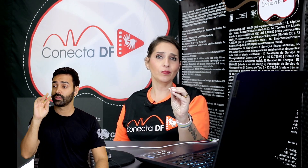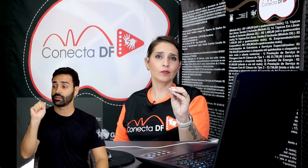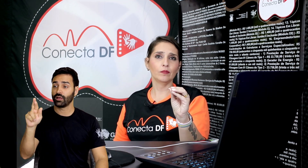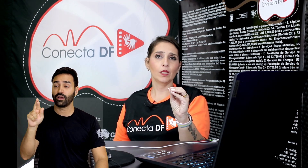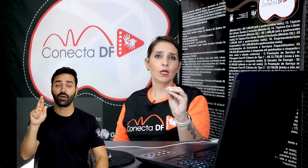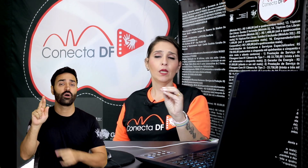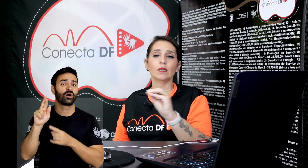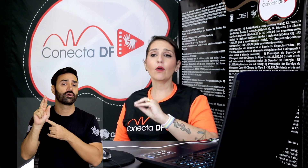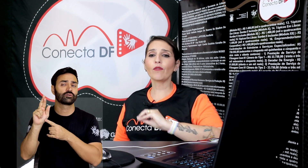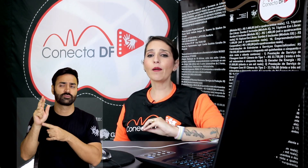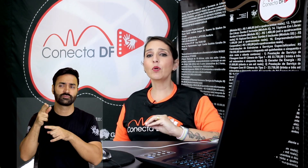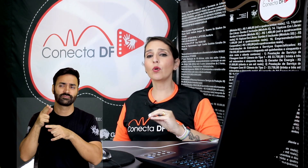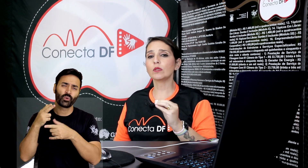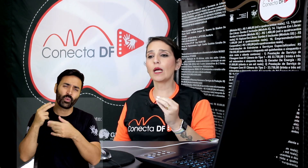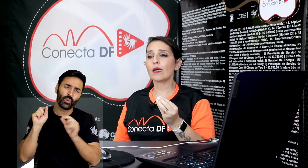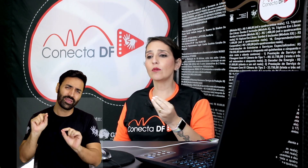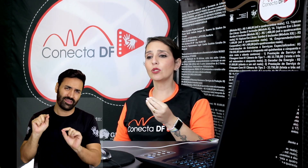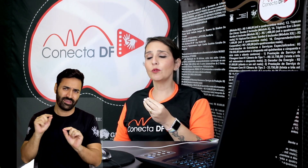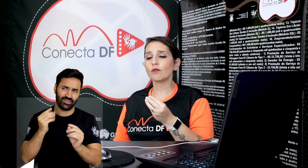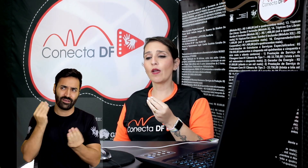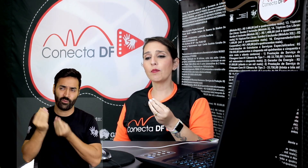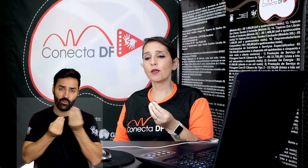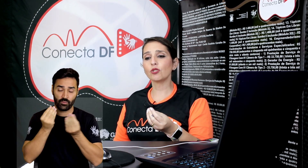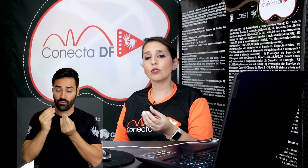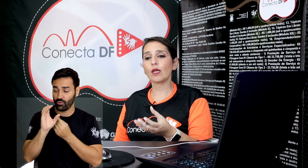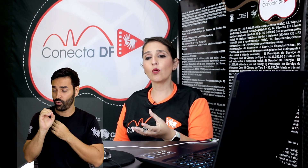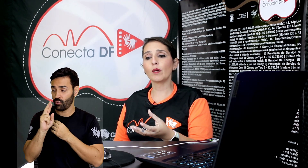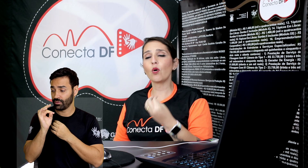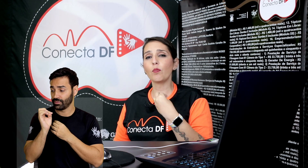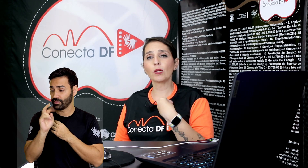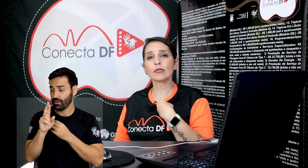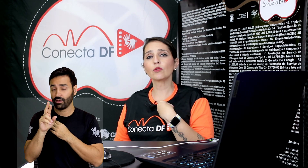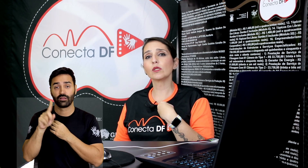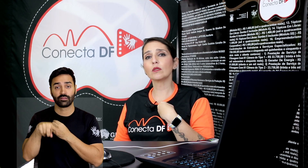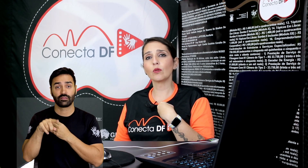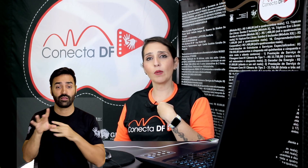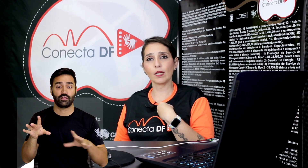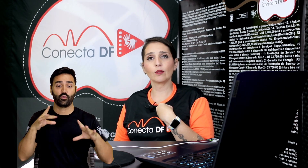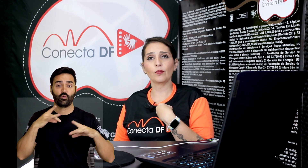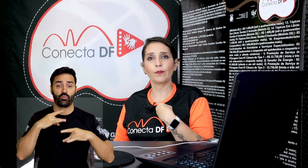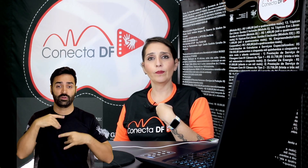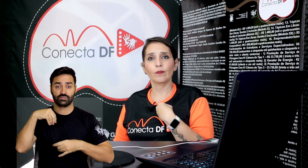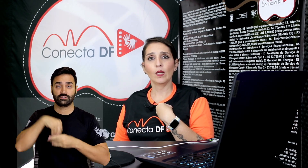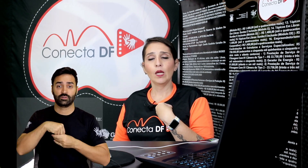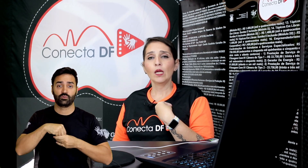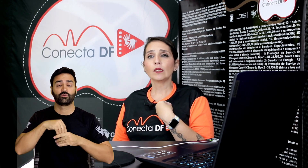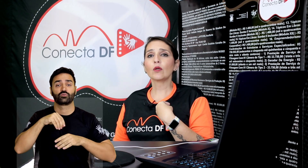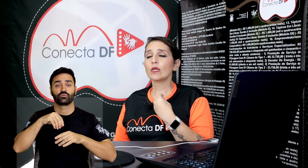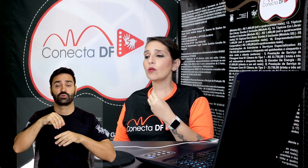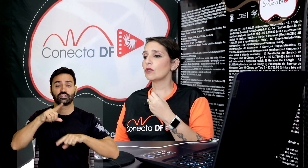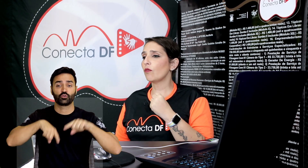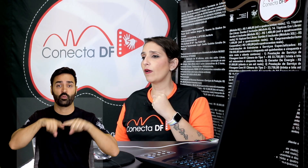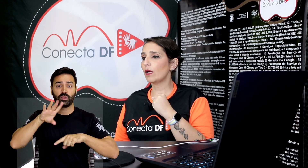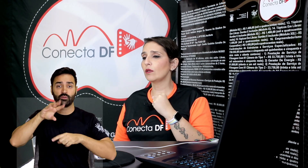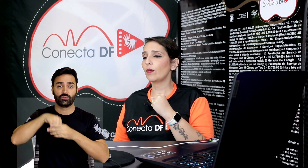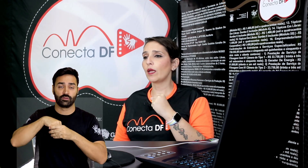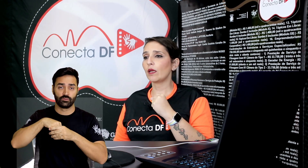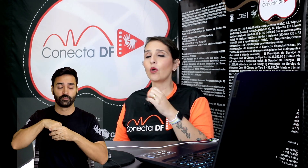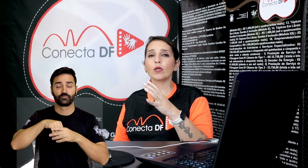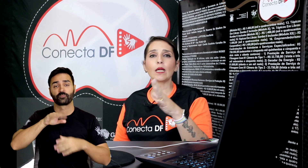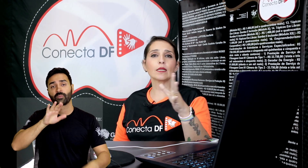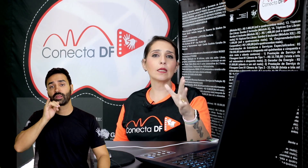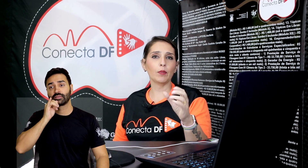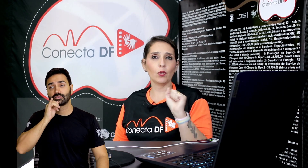como. Então, o verbo cortar é um tipo de verbo que a gente tem uma incorporação de instrumento. Então, se eu estou falando